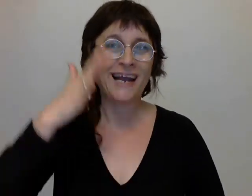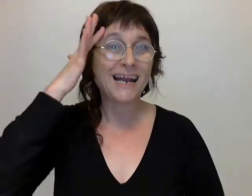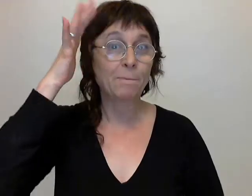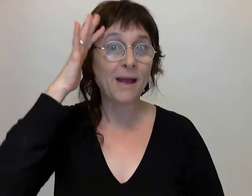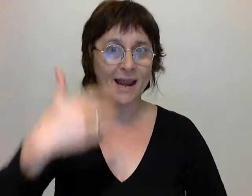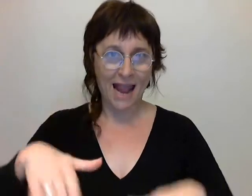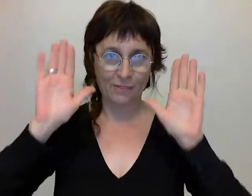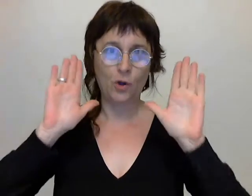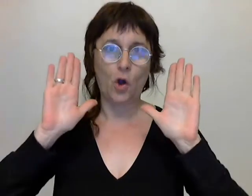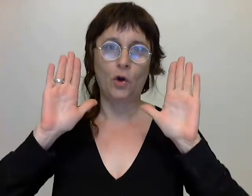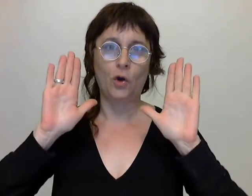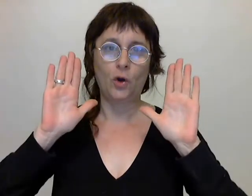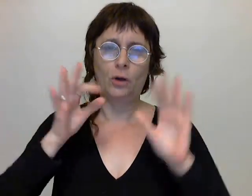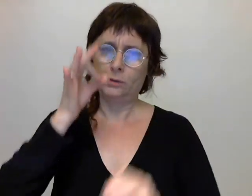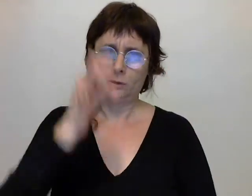importaría que le hiciera un par de preguntas. Usted no es detective.